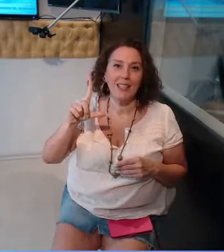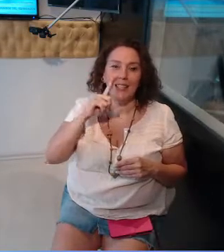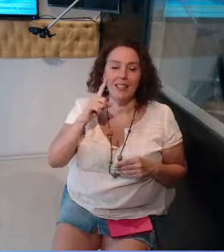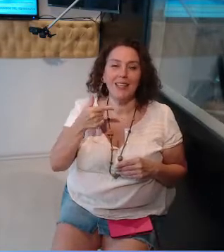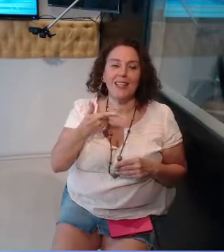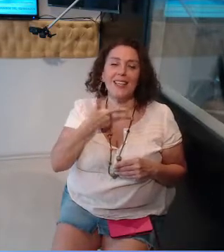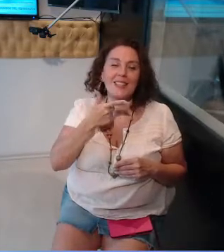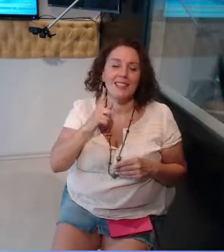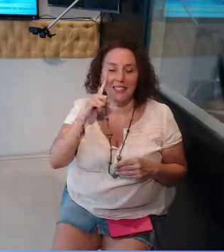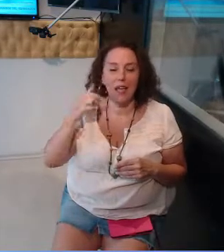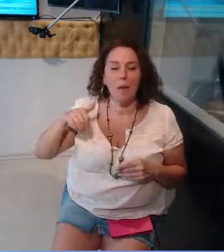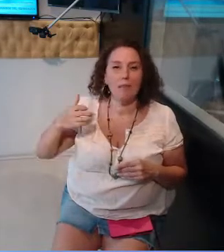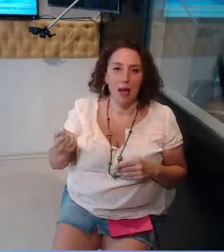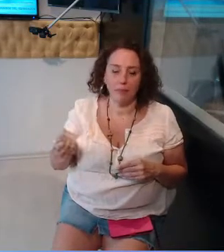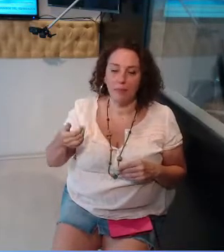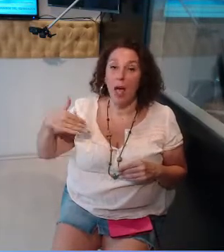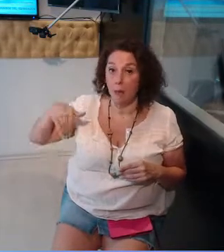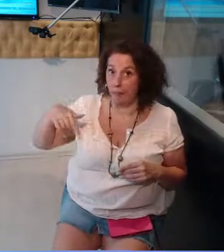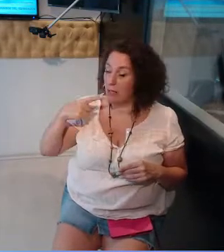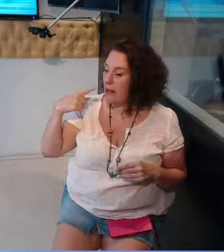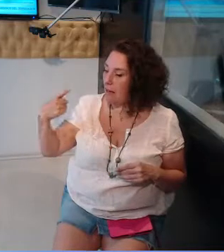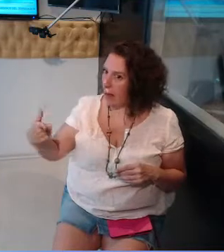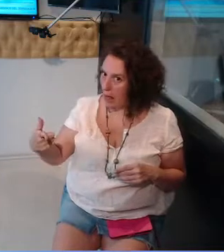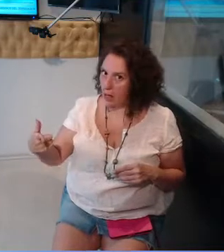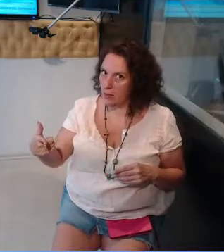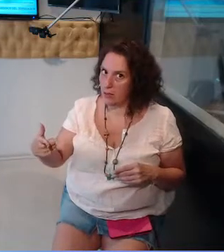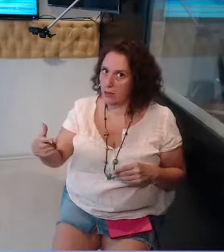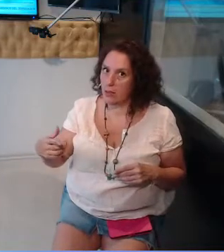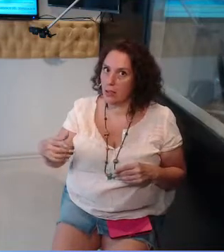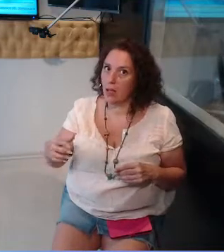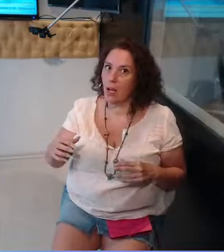Del ciclo de los residuos reciclables. El ciclo de los residuos reciclables.